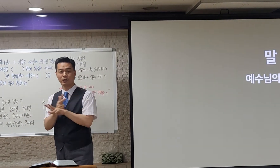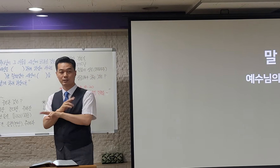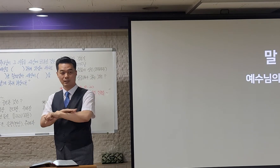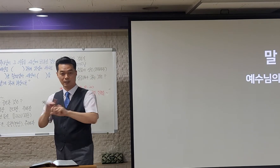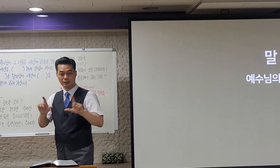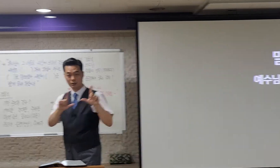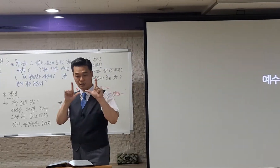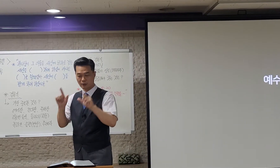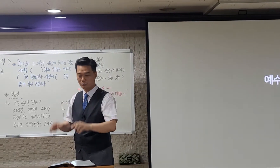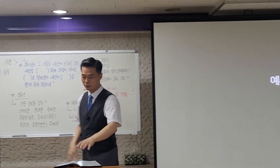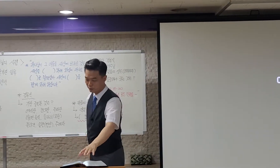잘 지내셨나요?